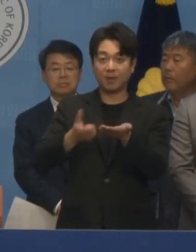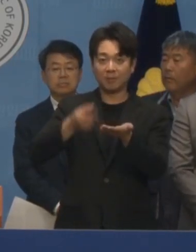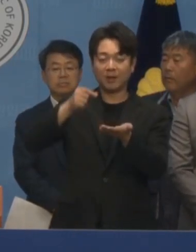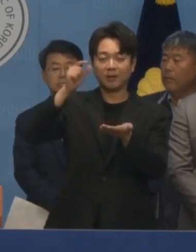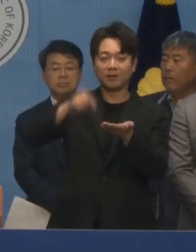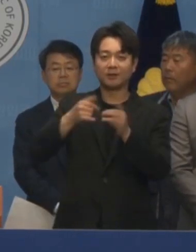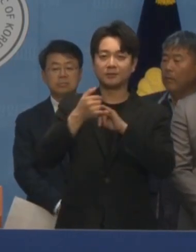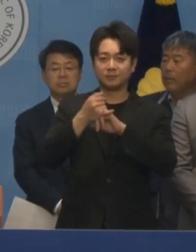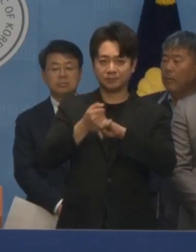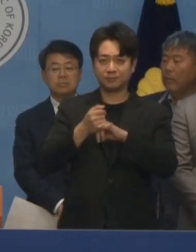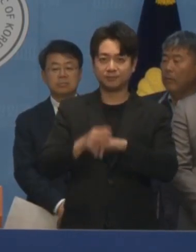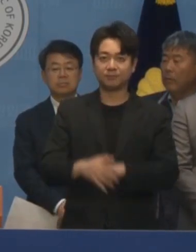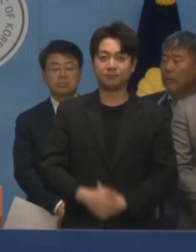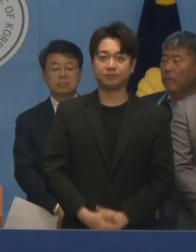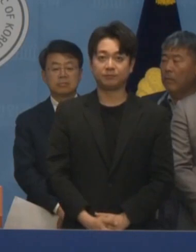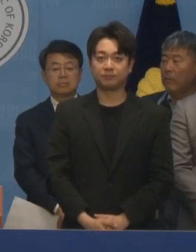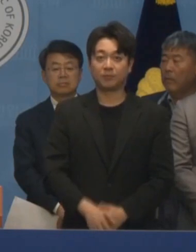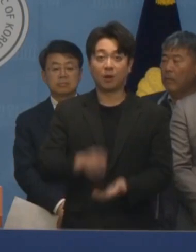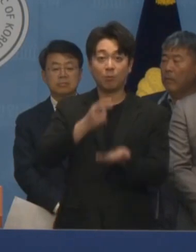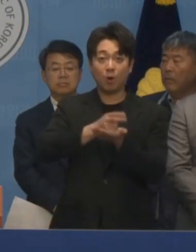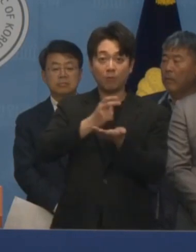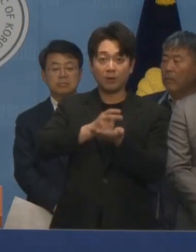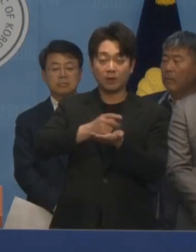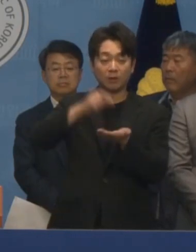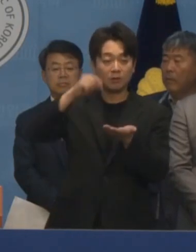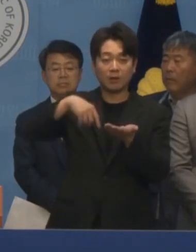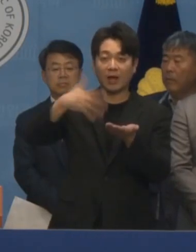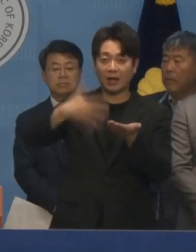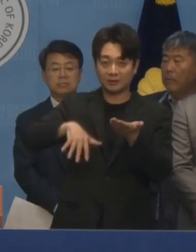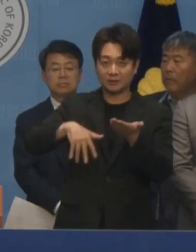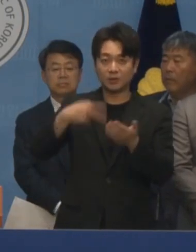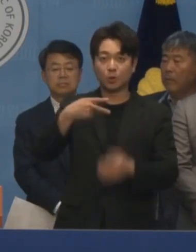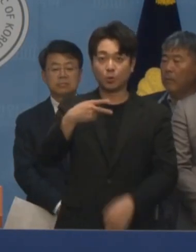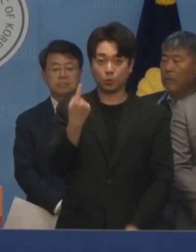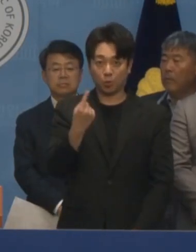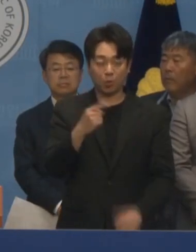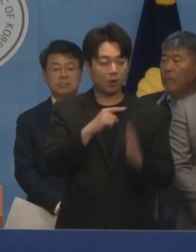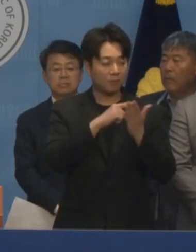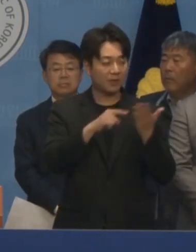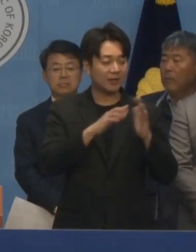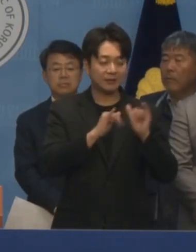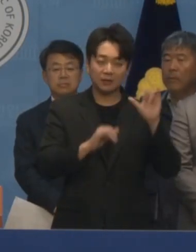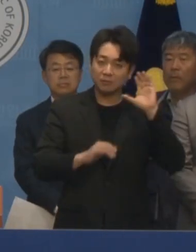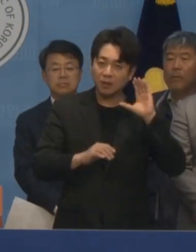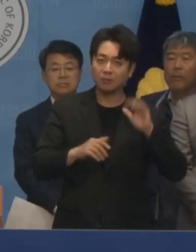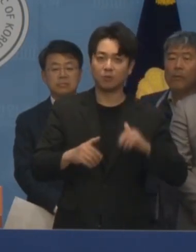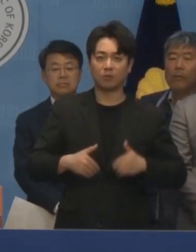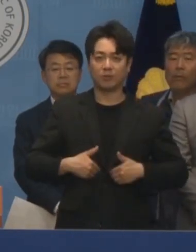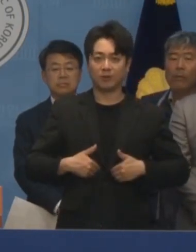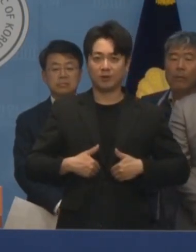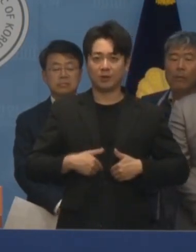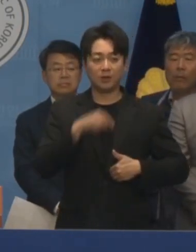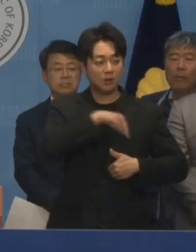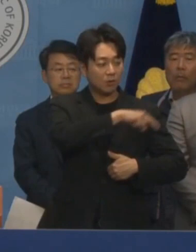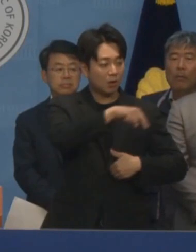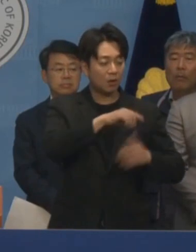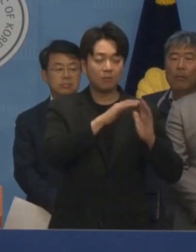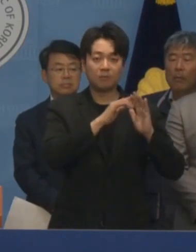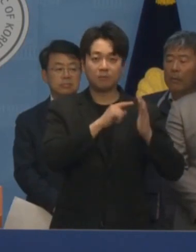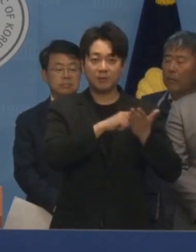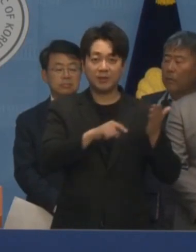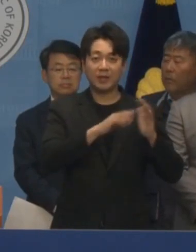통과시키겠습니다. 아니, 법안이 통과되지 않아도 피해자들의 얘기를 들어야 합니다. 이렇게 수많은 피해자들이